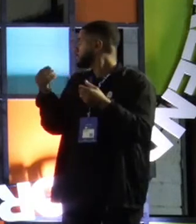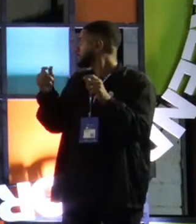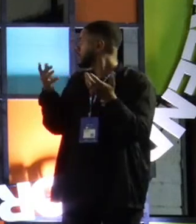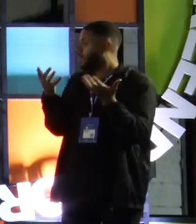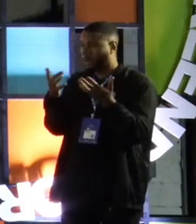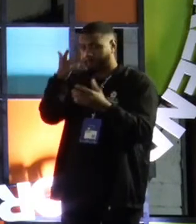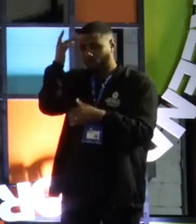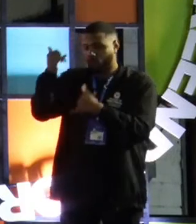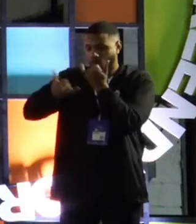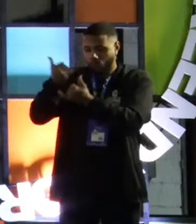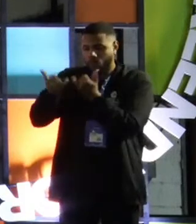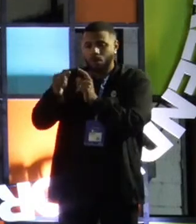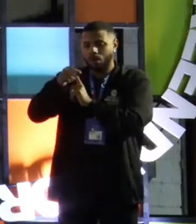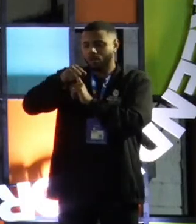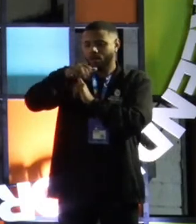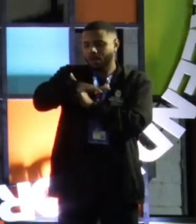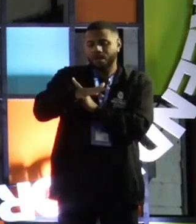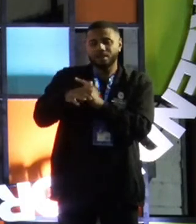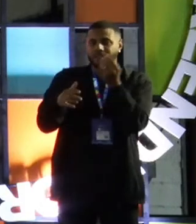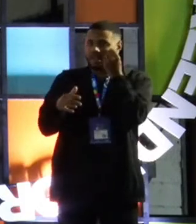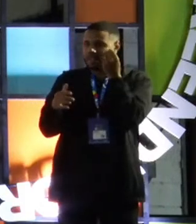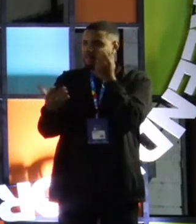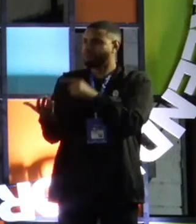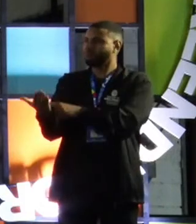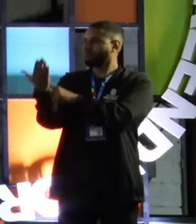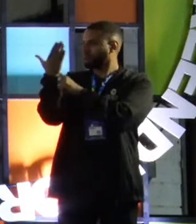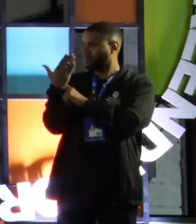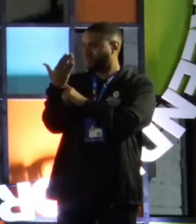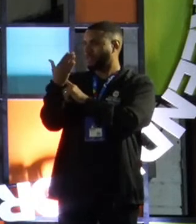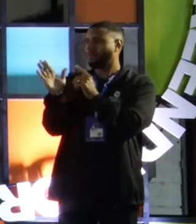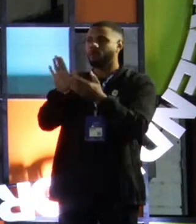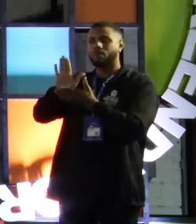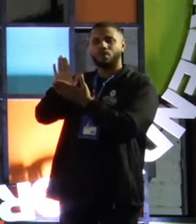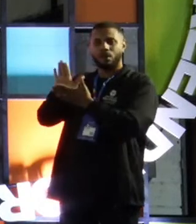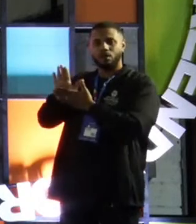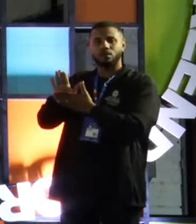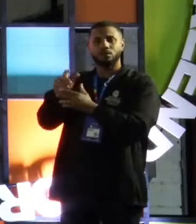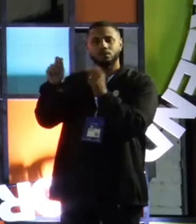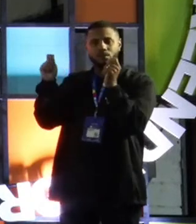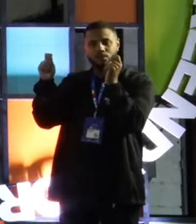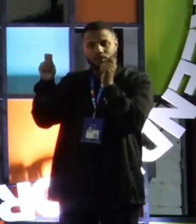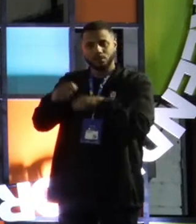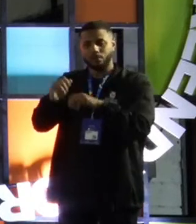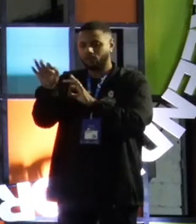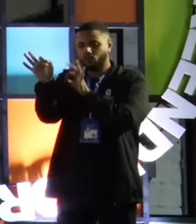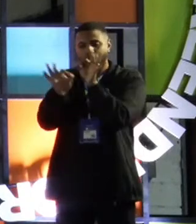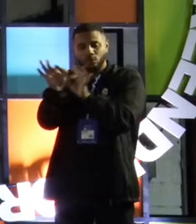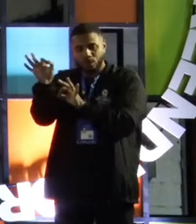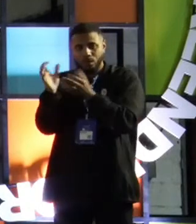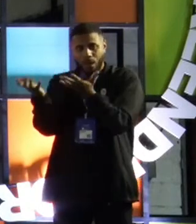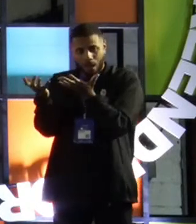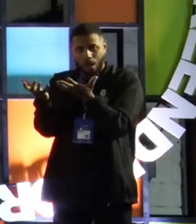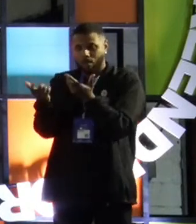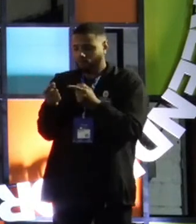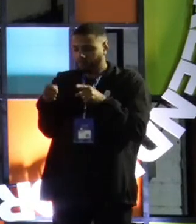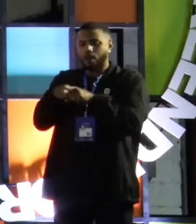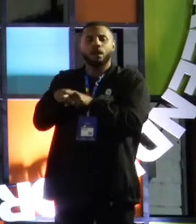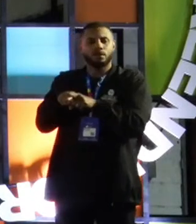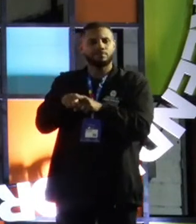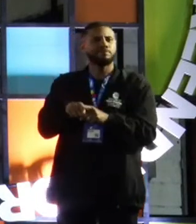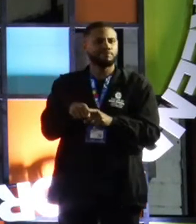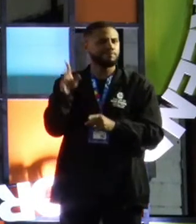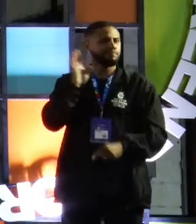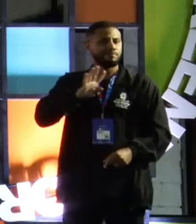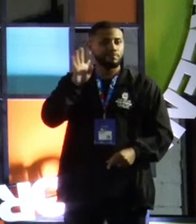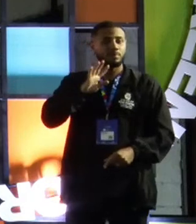pra gente, ou influenciador digital, e apresentasse pra gente as propostas. Falou, olha, eu tenho esse projeto aqui pra vocês. Não seria legal